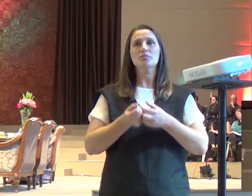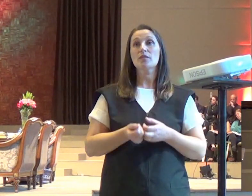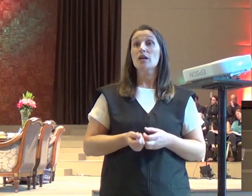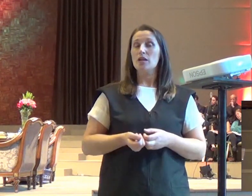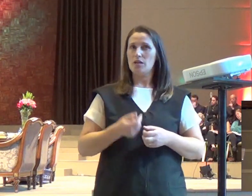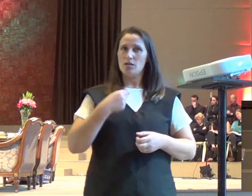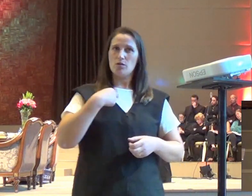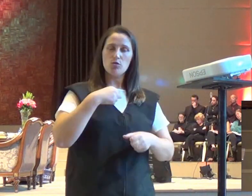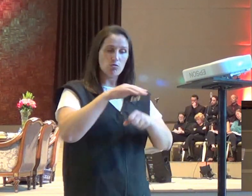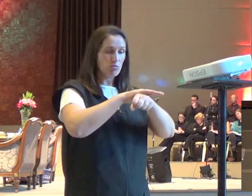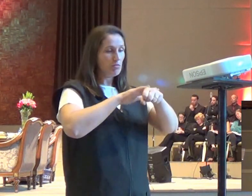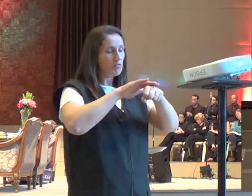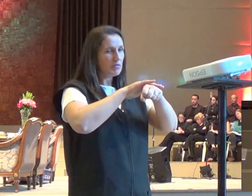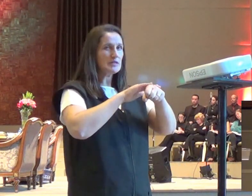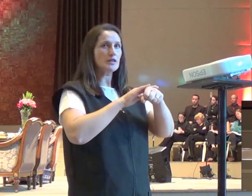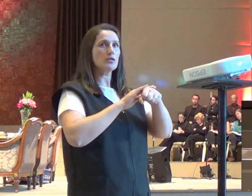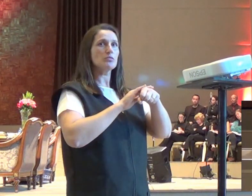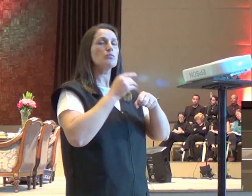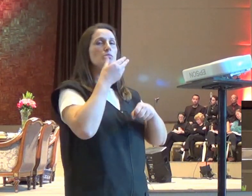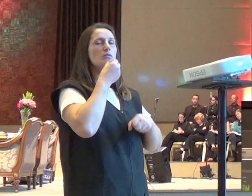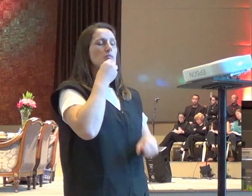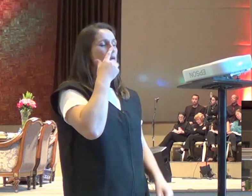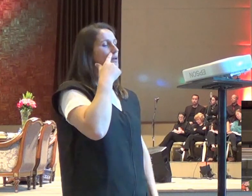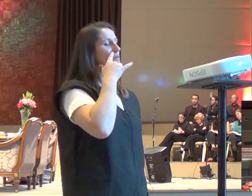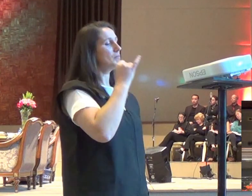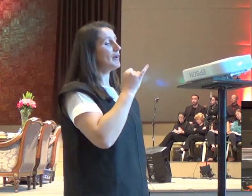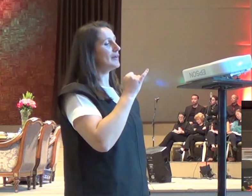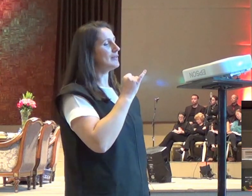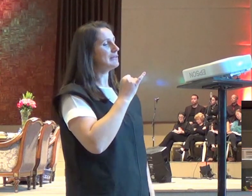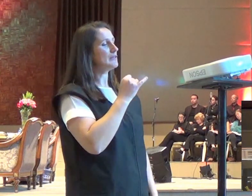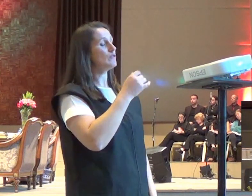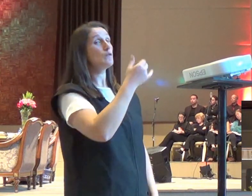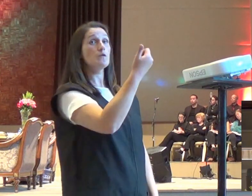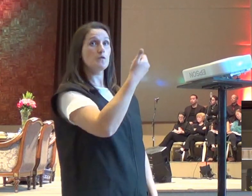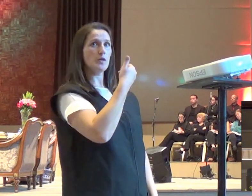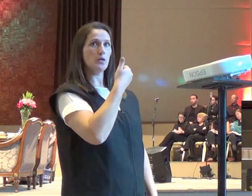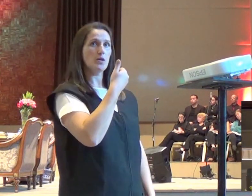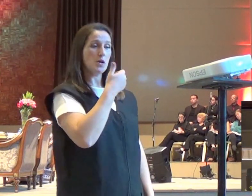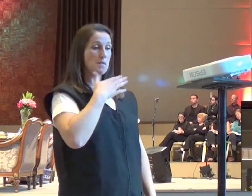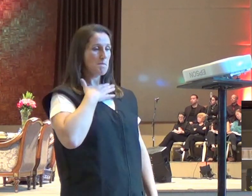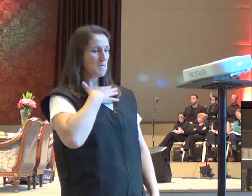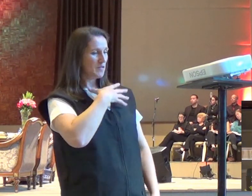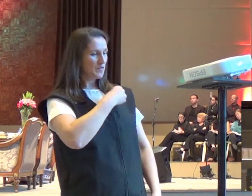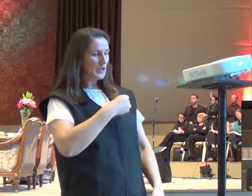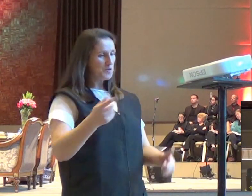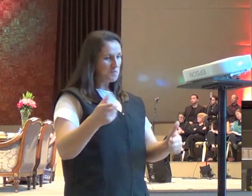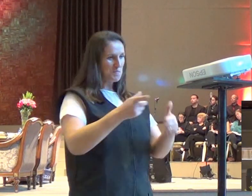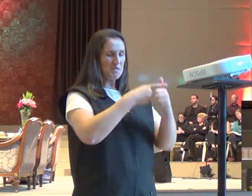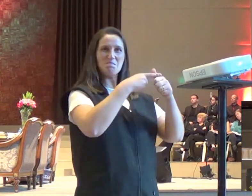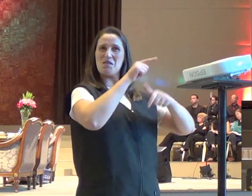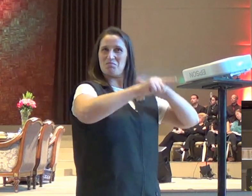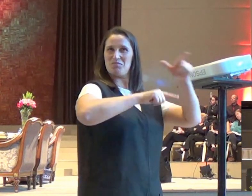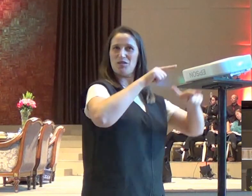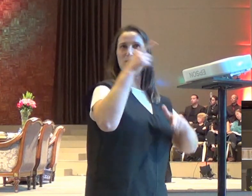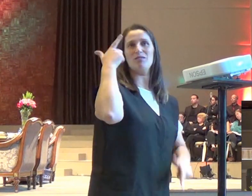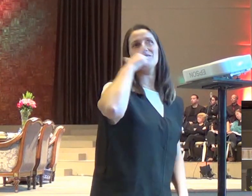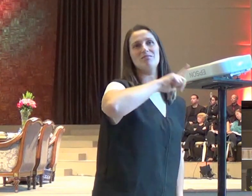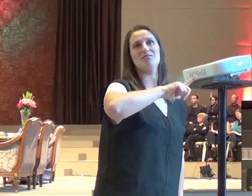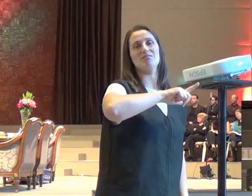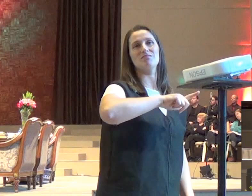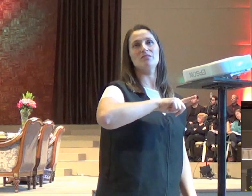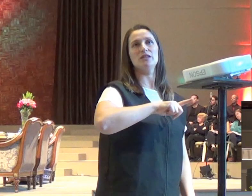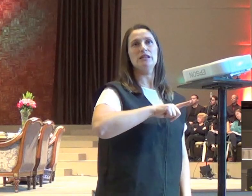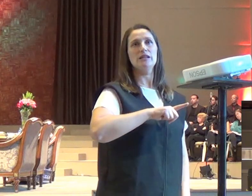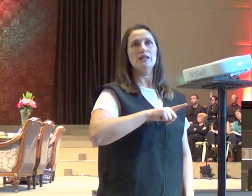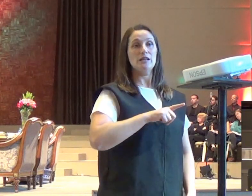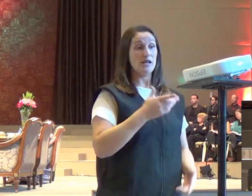um pai, ontem, e esse pai disse assim, meu filho está no primeiro emprego. E